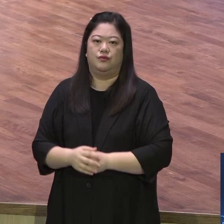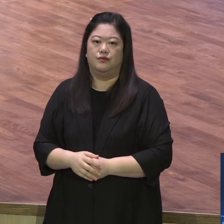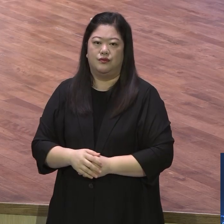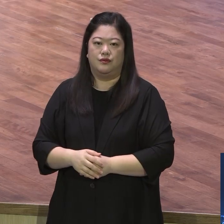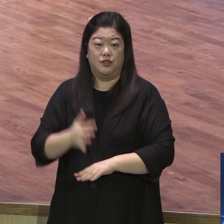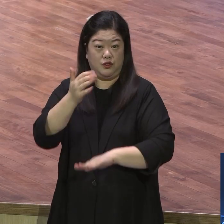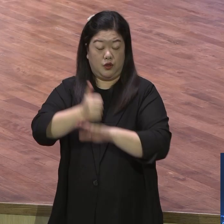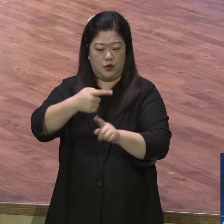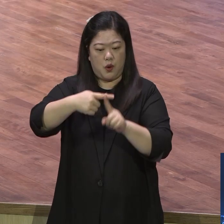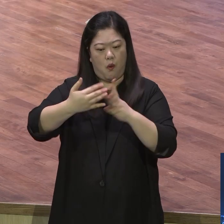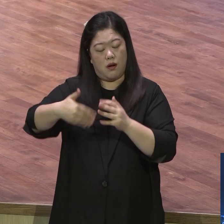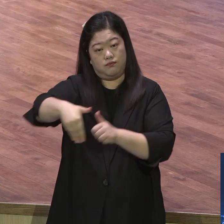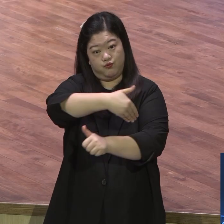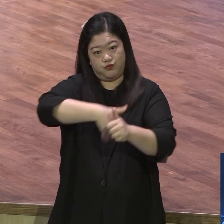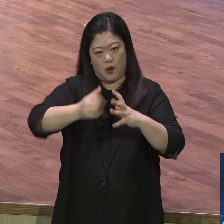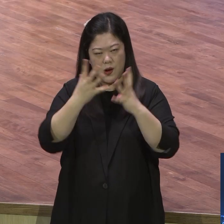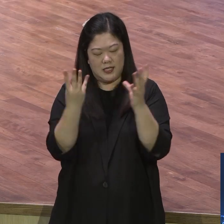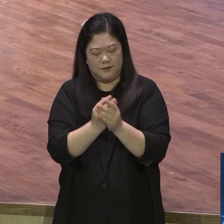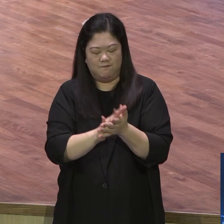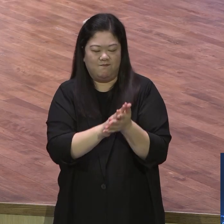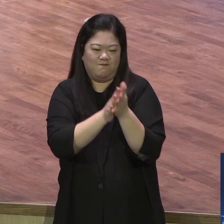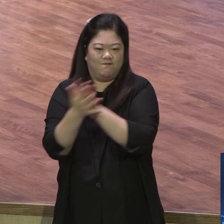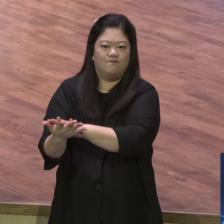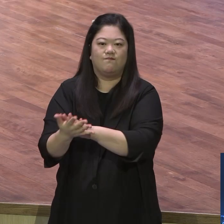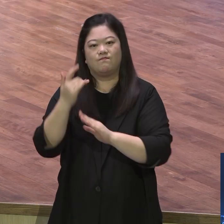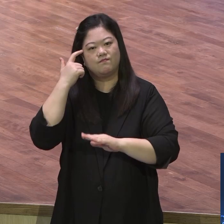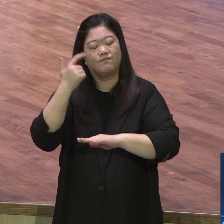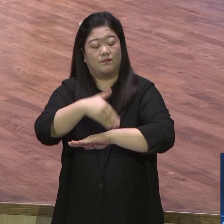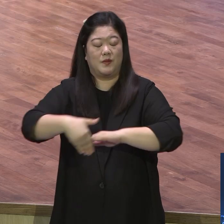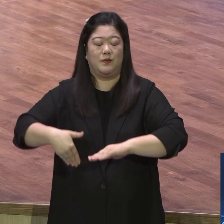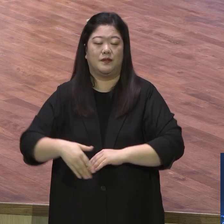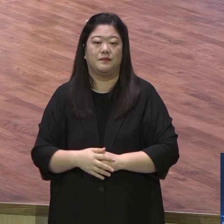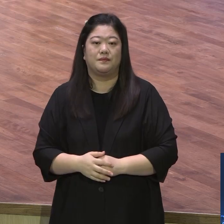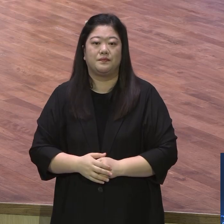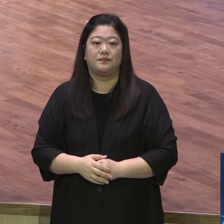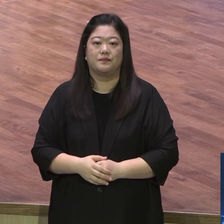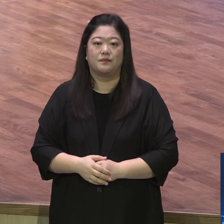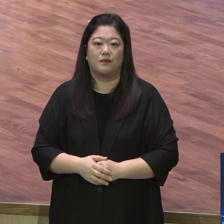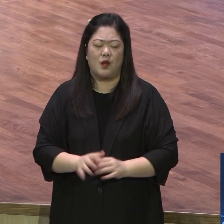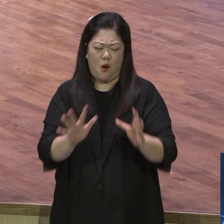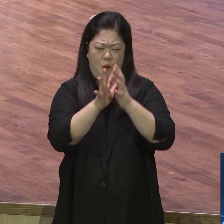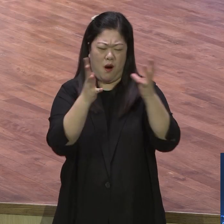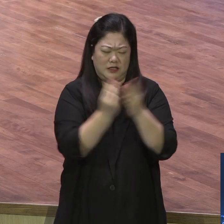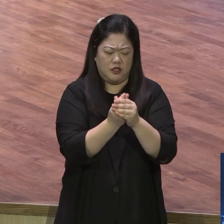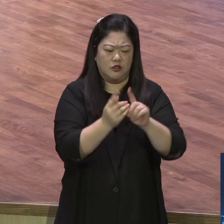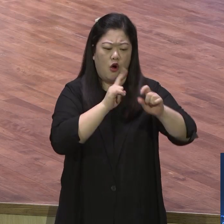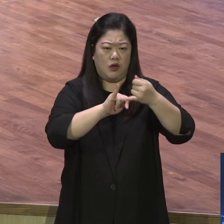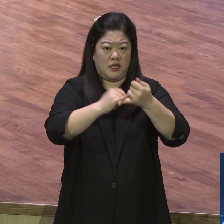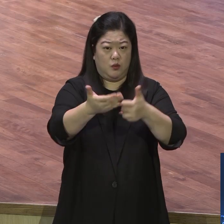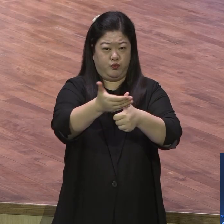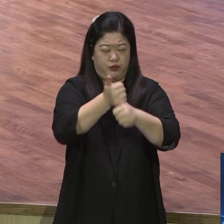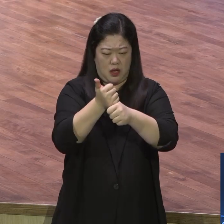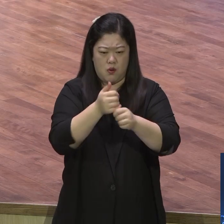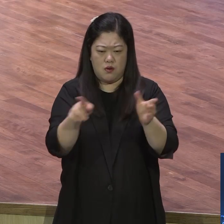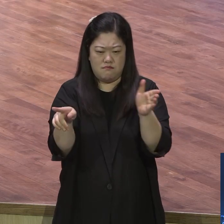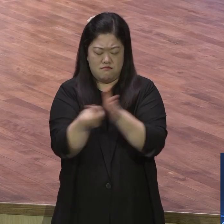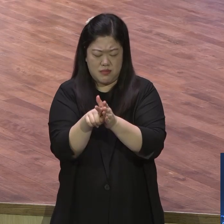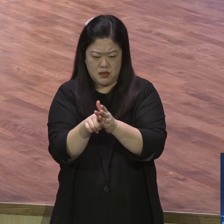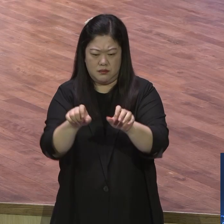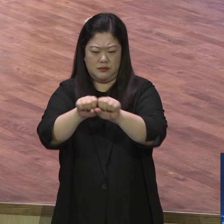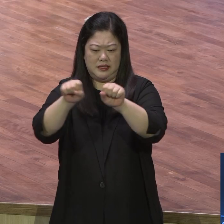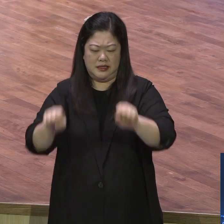분위기를 정말로 절대 믿음 가진 자들 절대 은약 가지고 절대 실천한 자들로